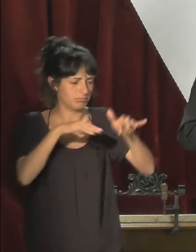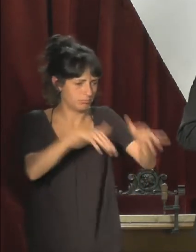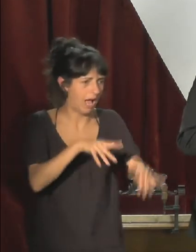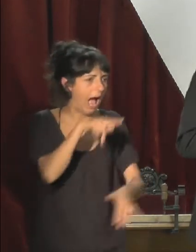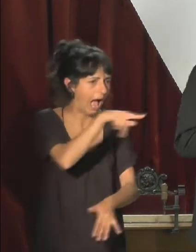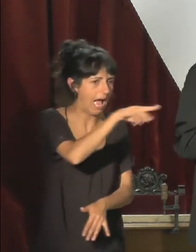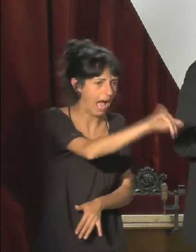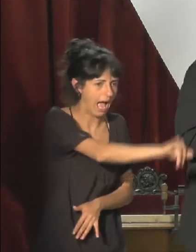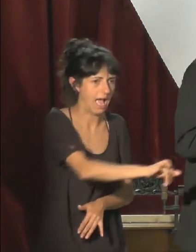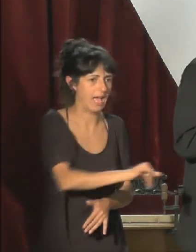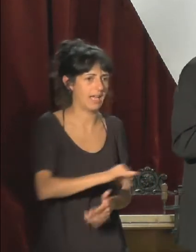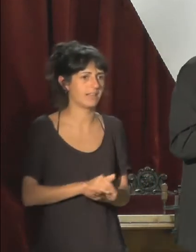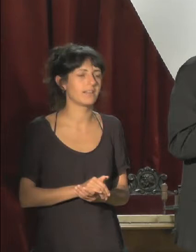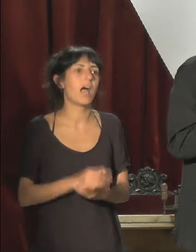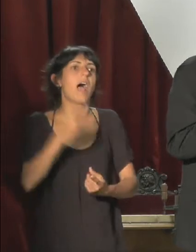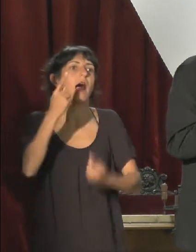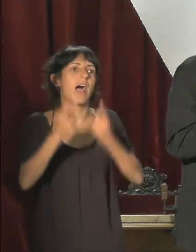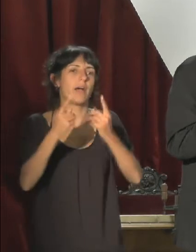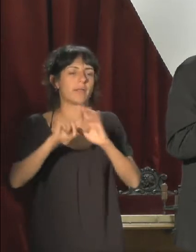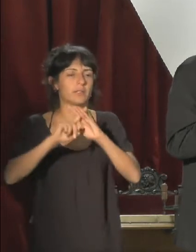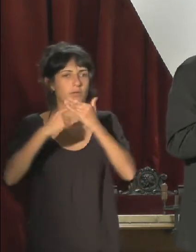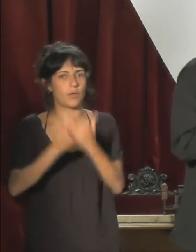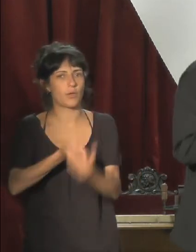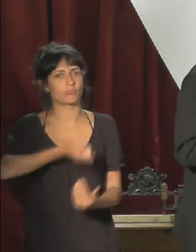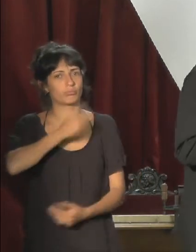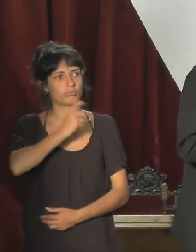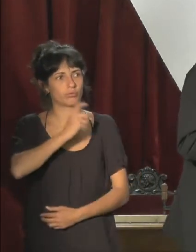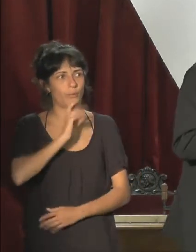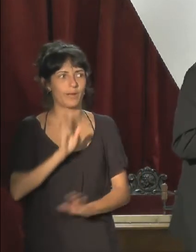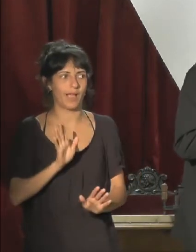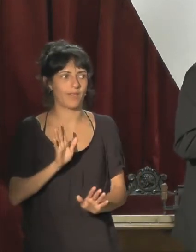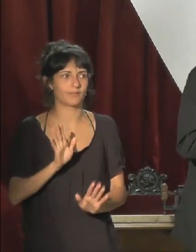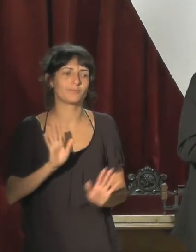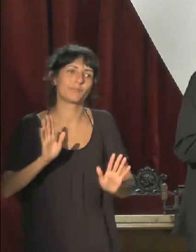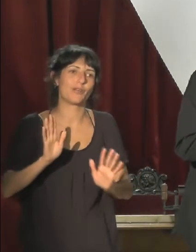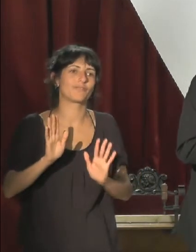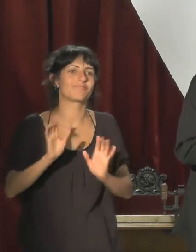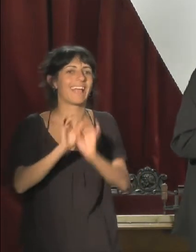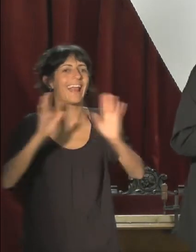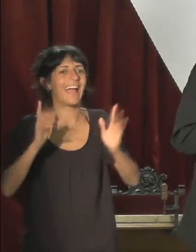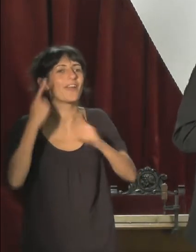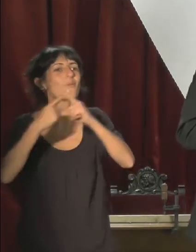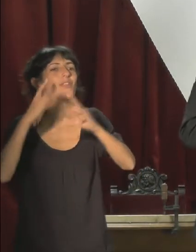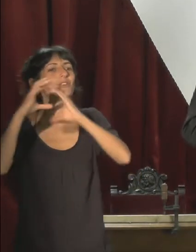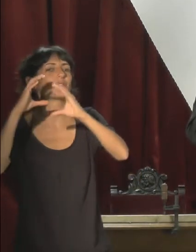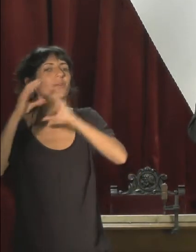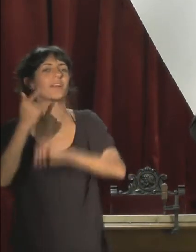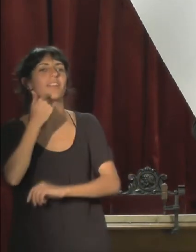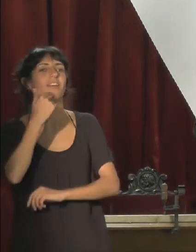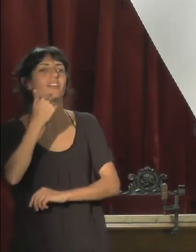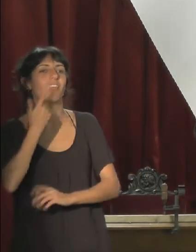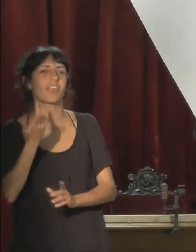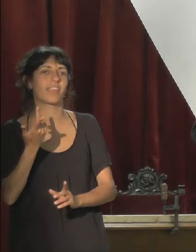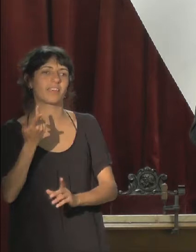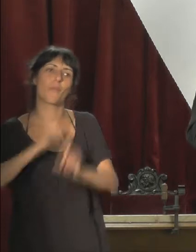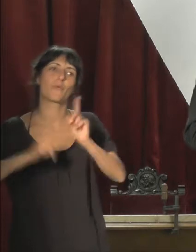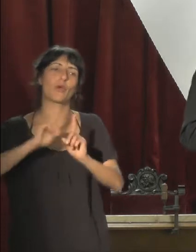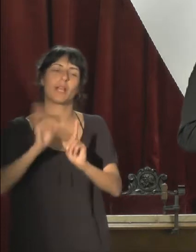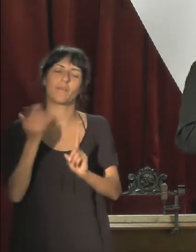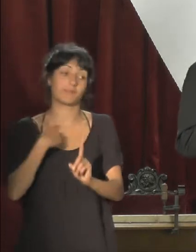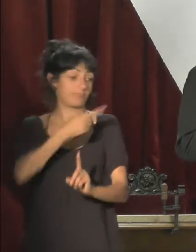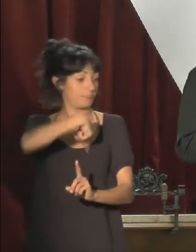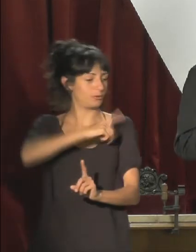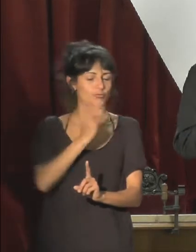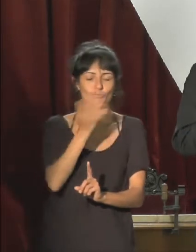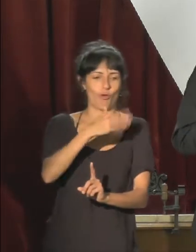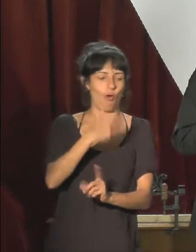circunstancias adversas. Isto non se sabe, non sai na prensa, por mor dos atrancos impostos polo Partido Popular,